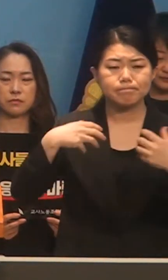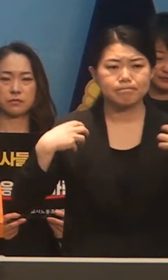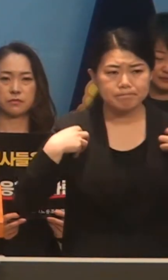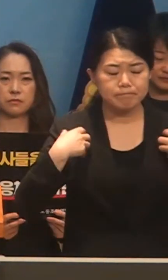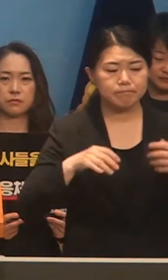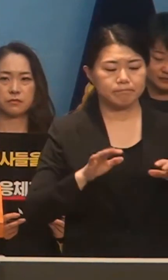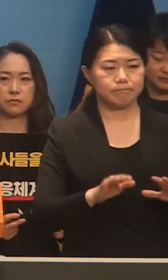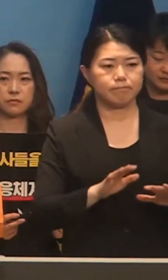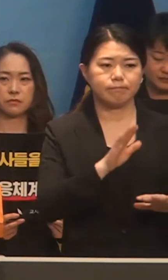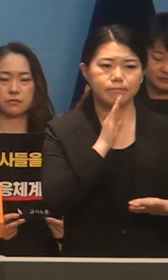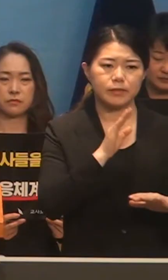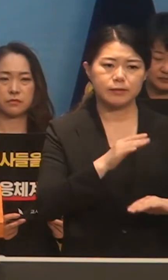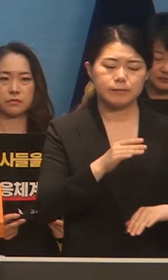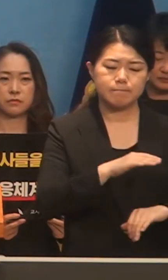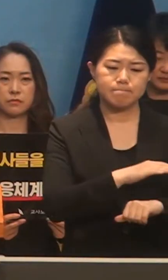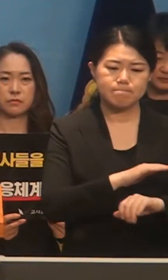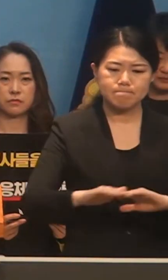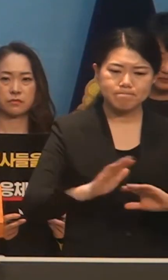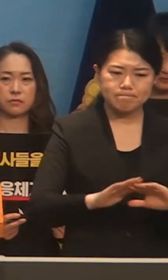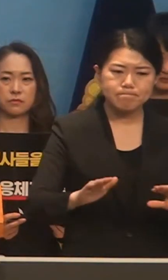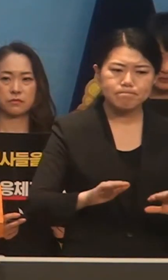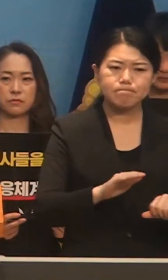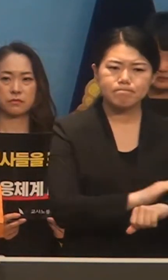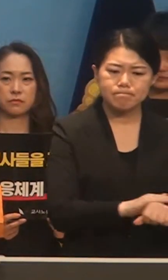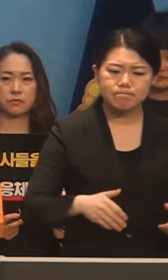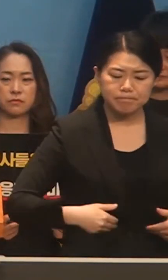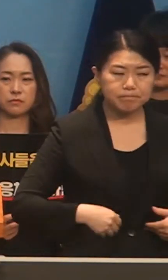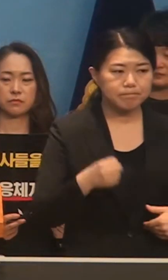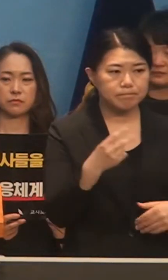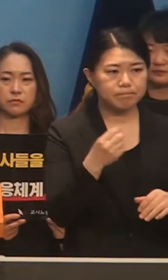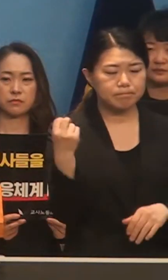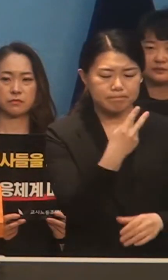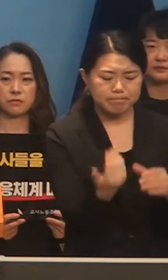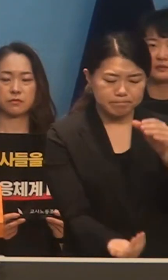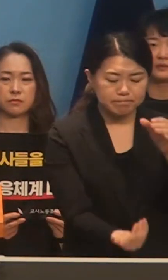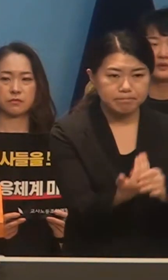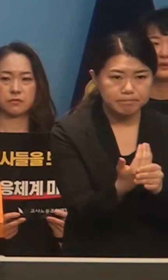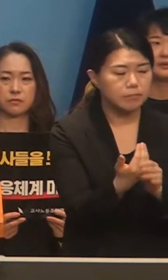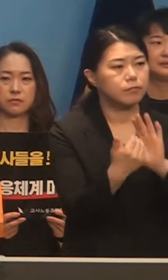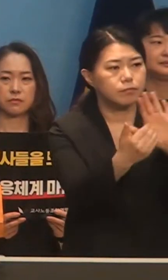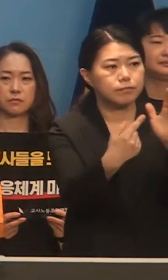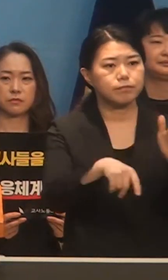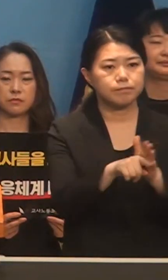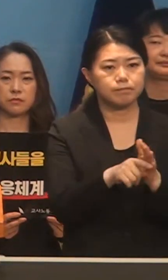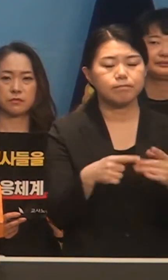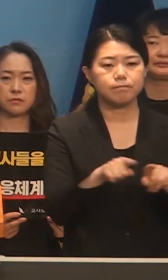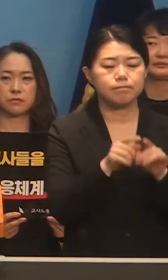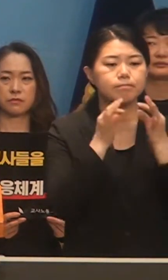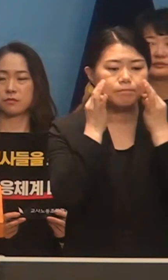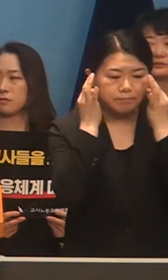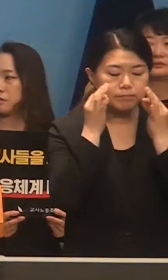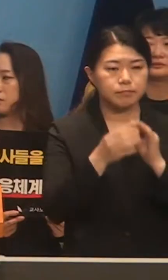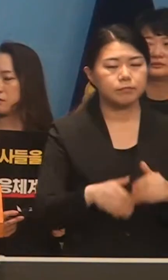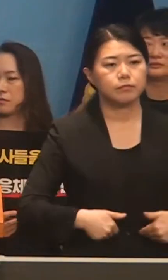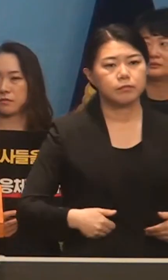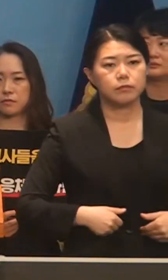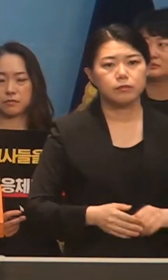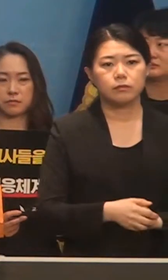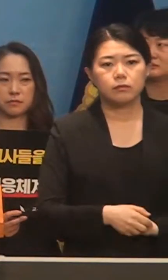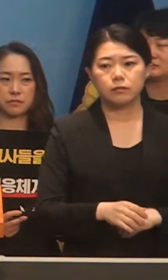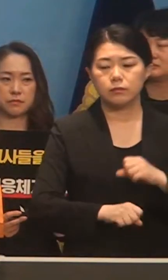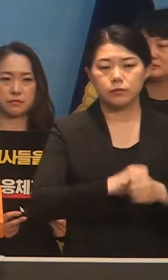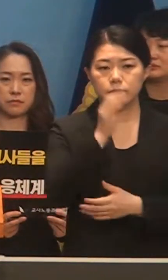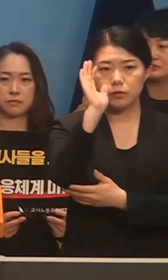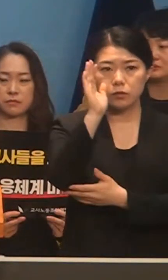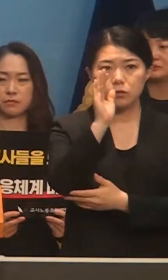된 대처가 또 있어야 될 것이고 다시는 또 이런 일이 있지 않도록 모두가 힘써야 될 것입니다. 혹시 자유발언 하실 분들이 있으시면 나머지